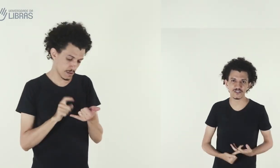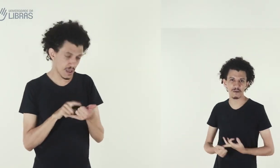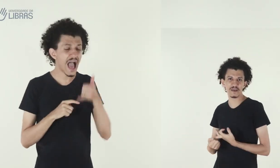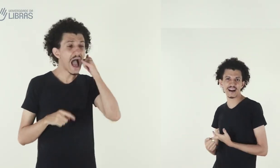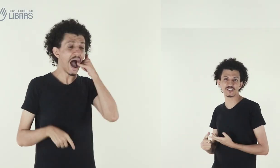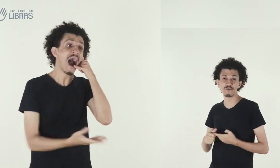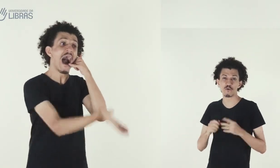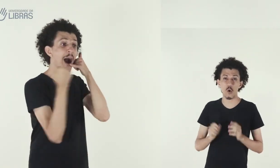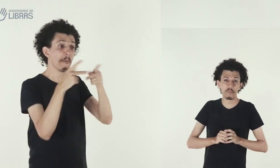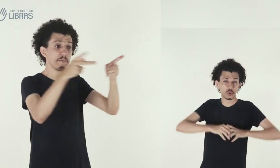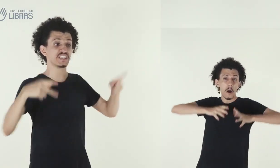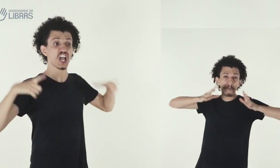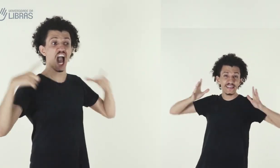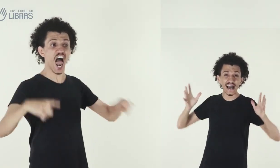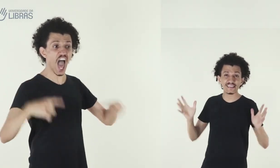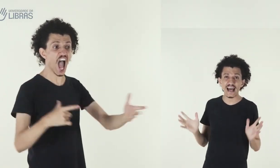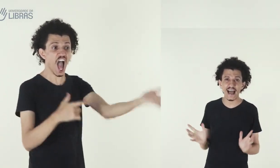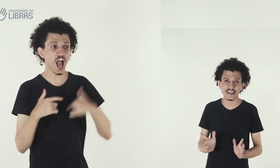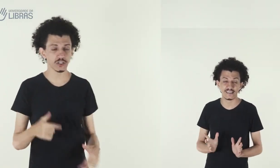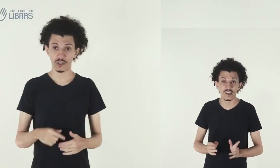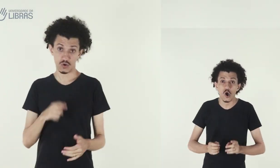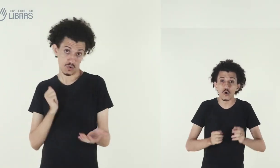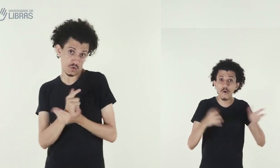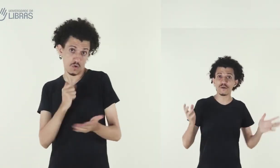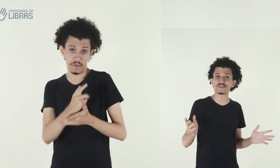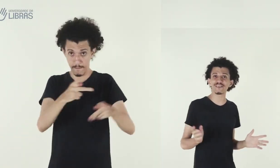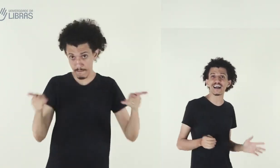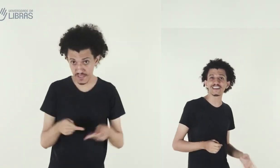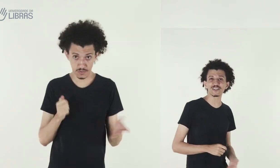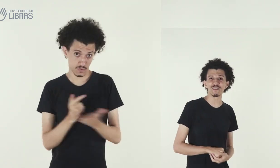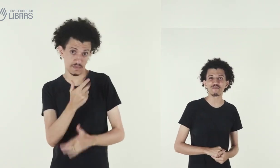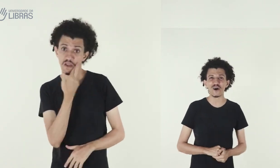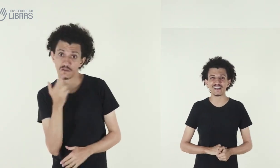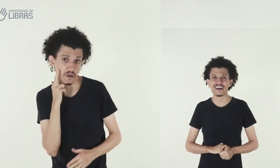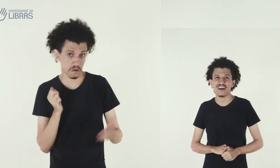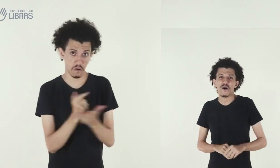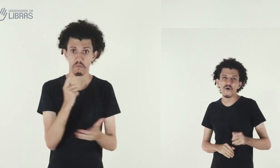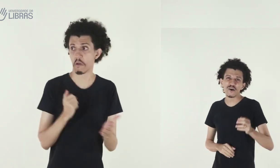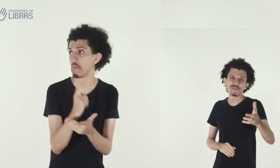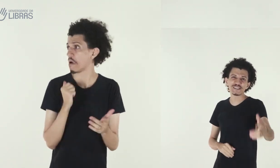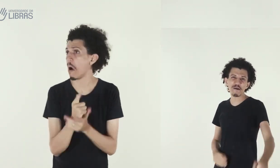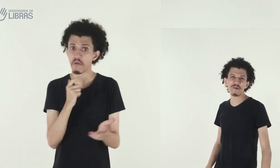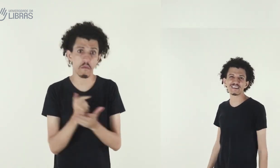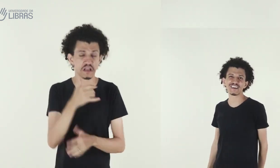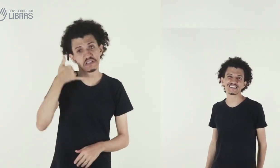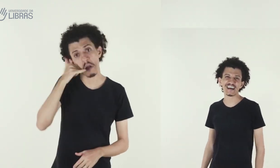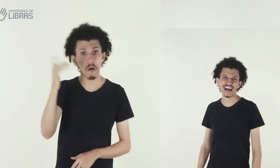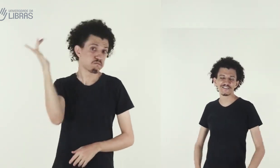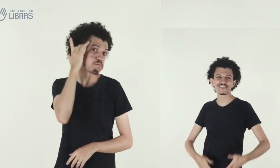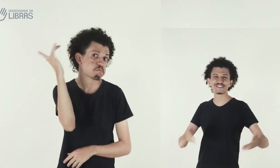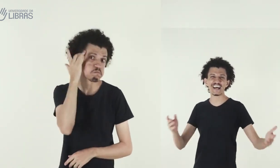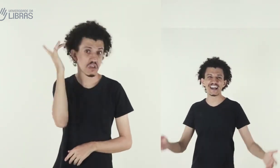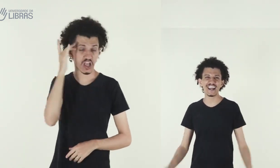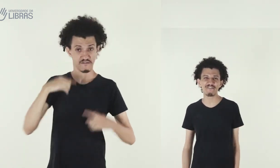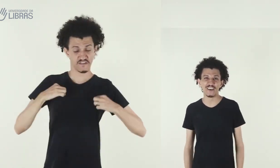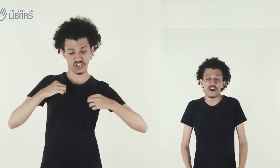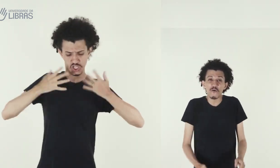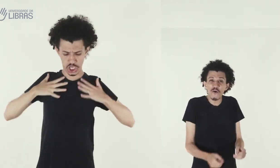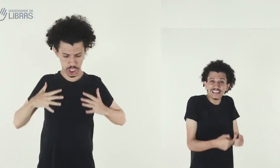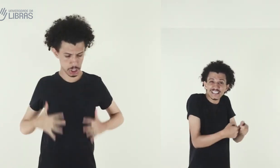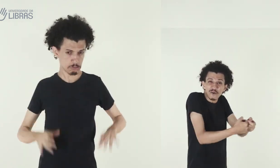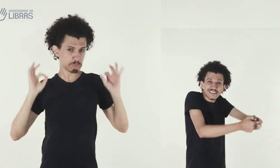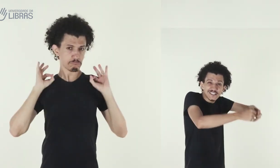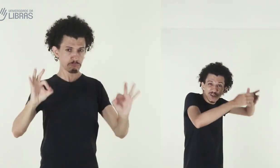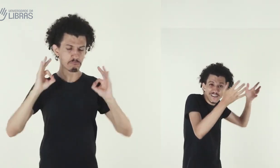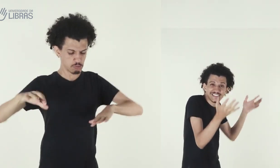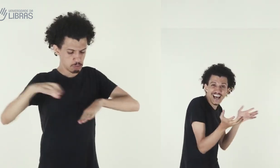um sanduíche no aplicativo, combo top das galáxias. Compram um celular da última moda, o último sapato lançado, o vestido da grife,